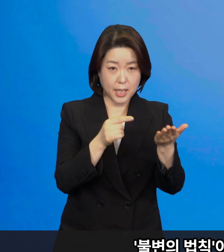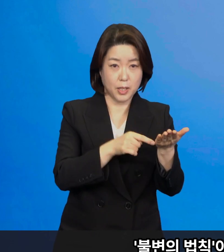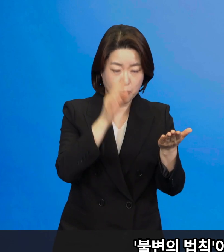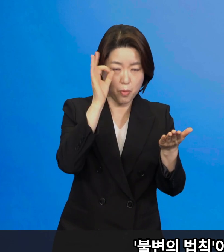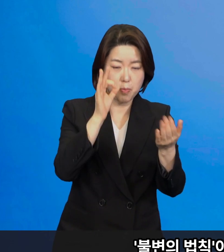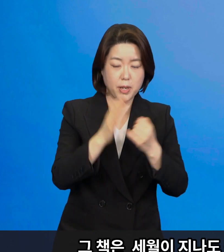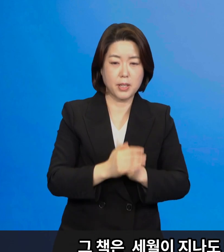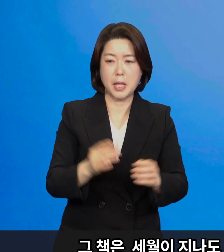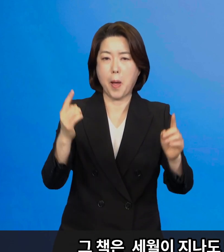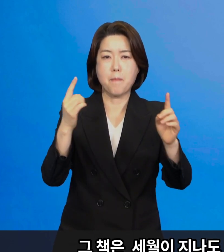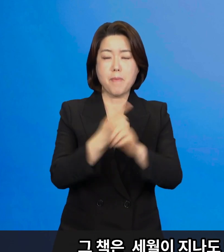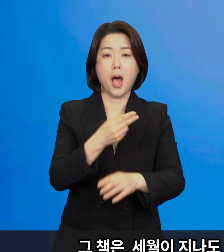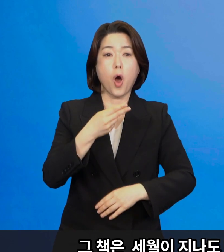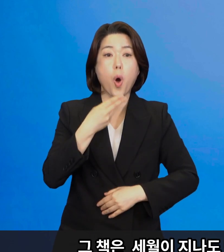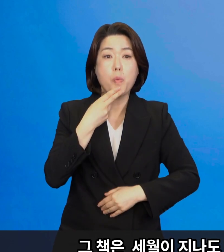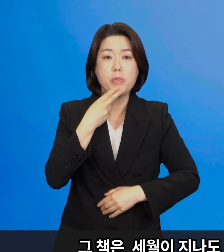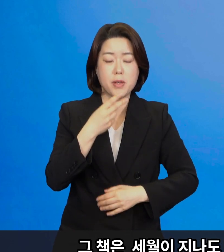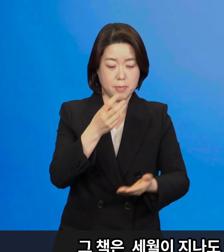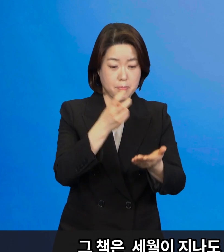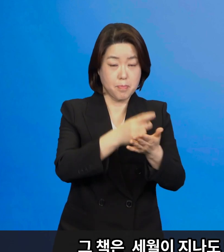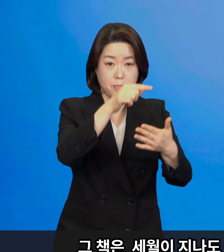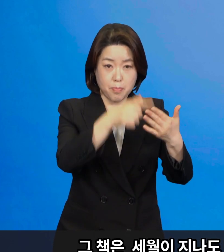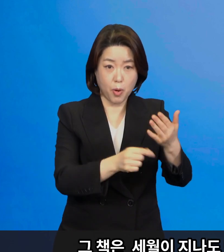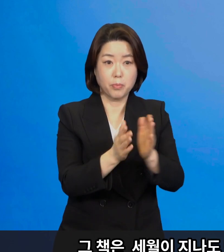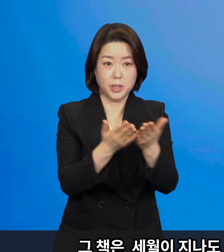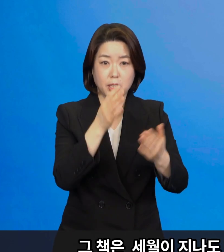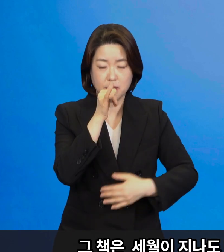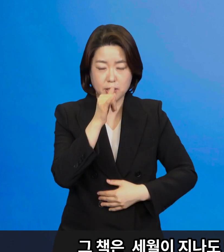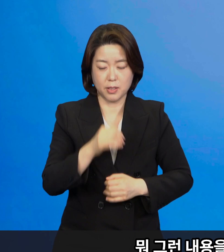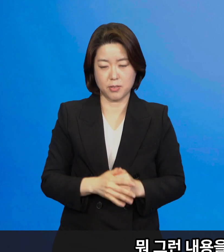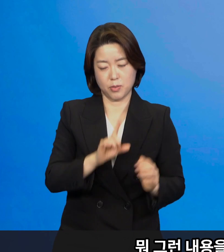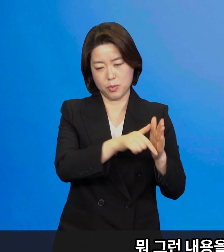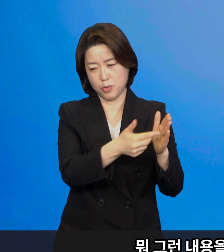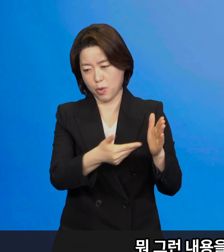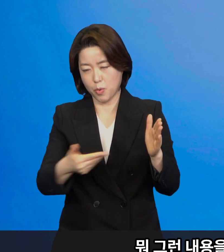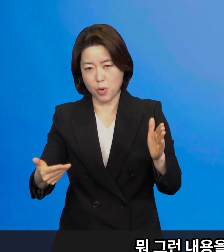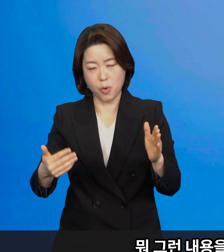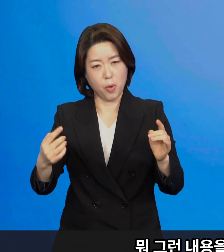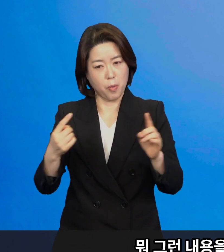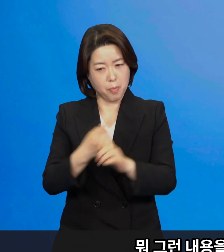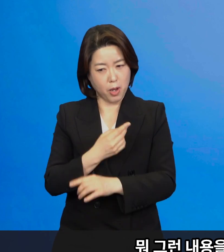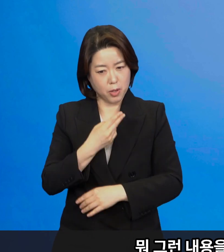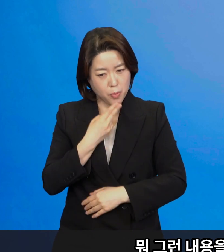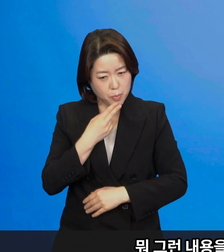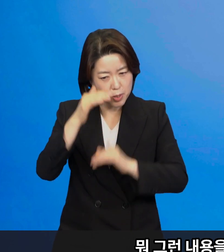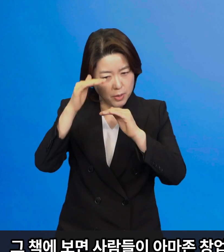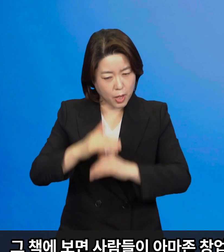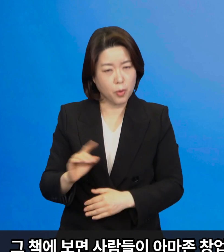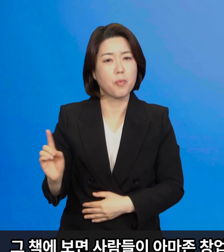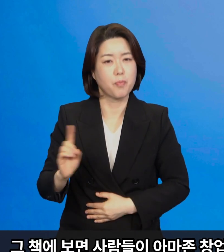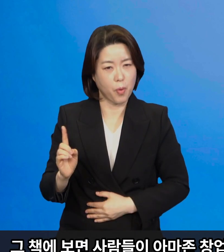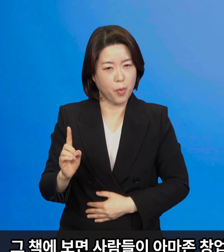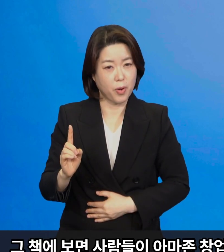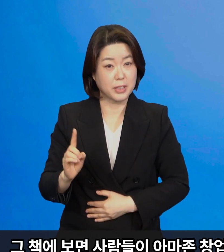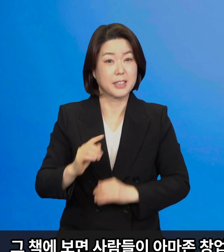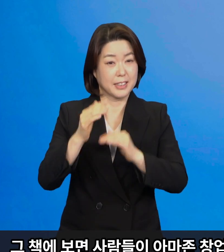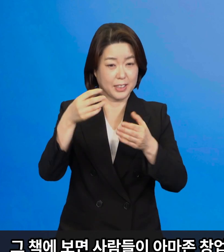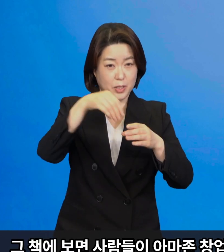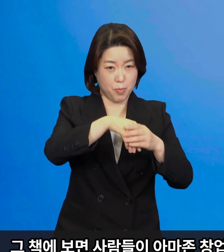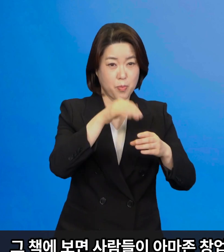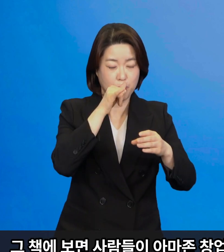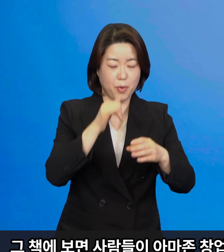있는데요. 그 책은 세월이 지나도 변하지 않는 것이 무엇인가 그런 내용을 다루고 있습니다. 그 책에